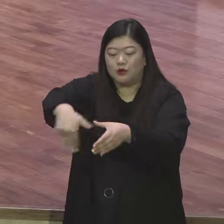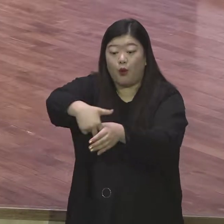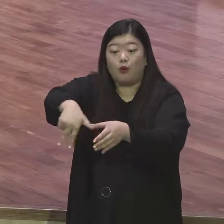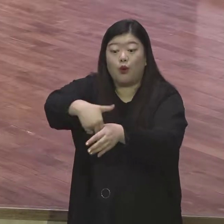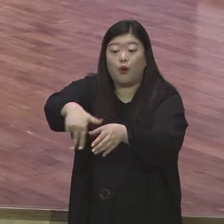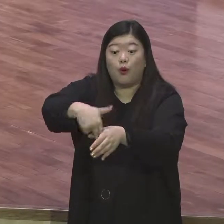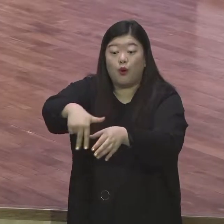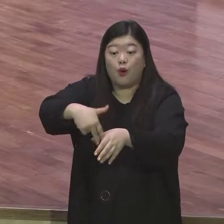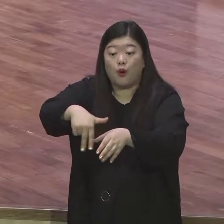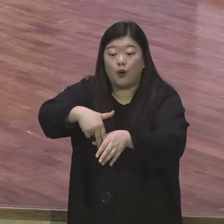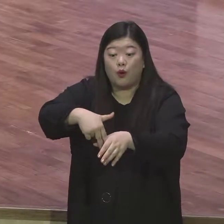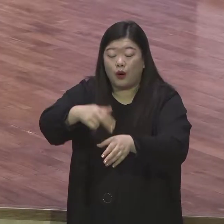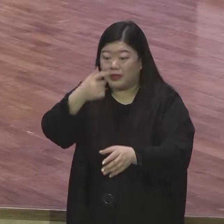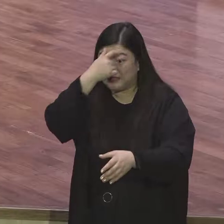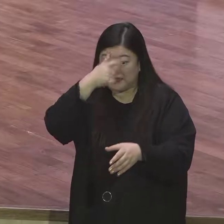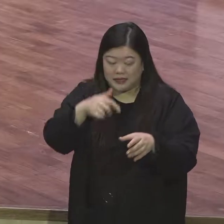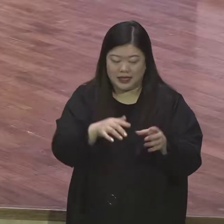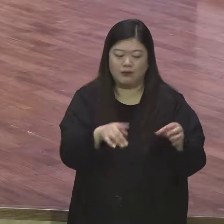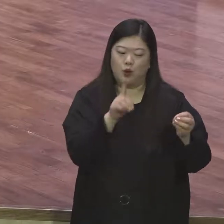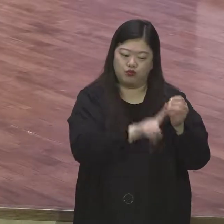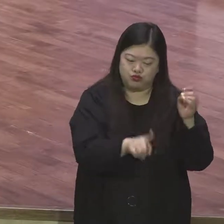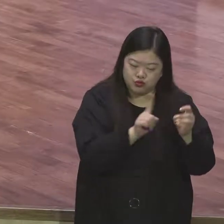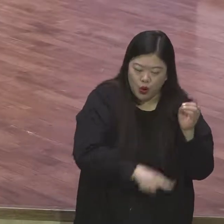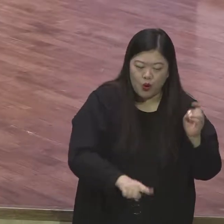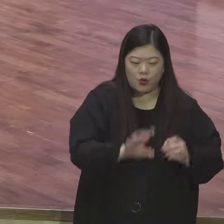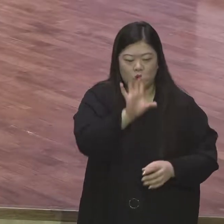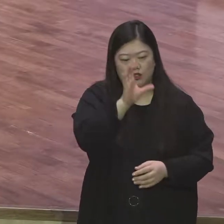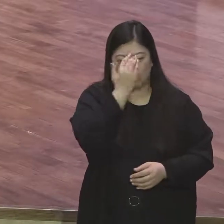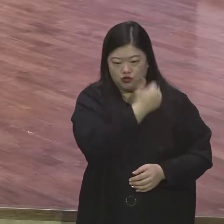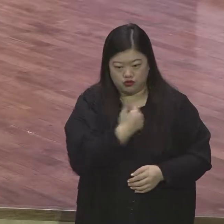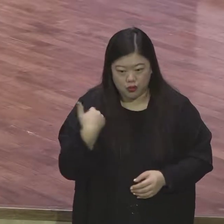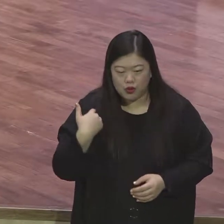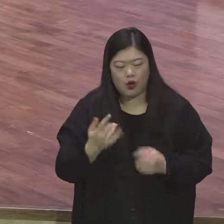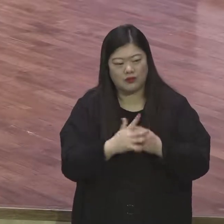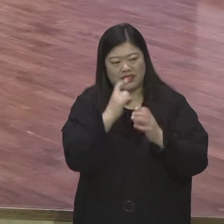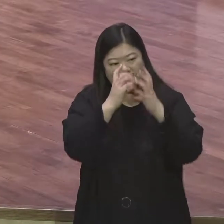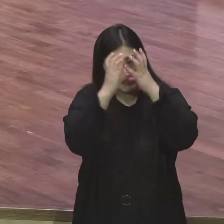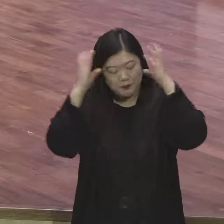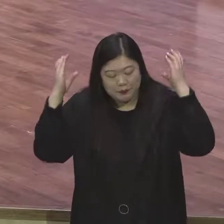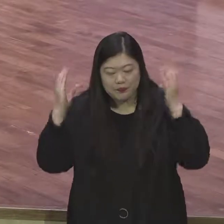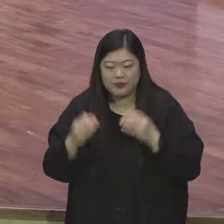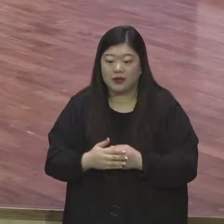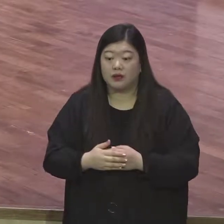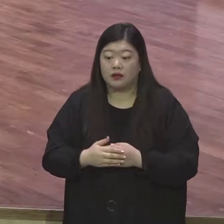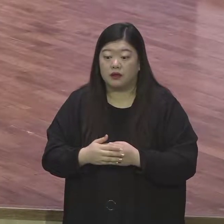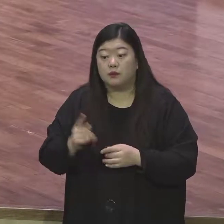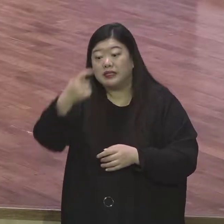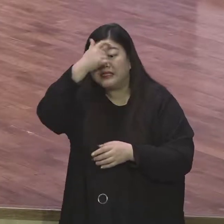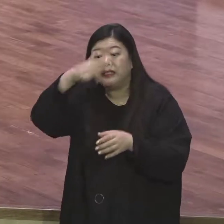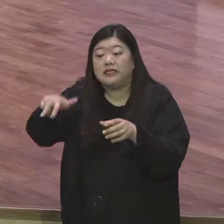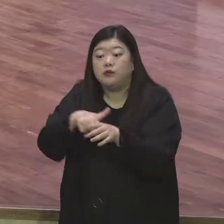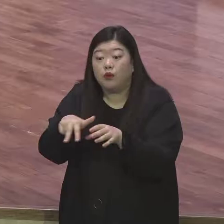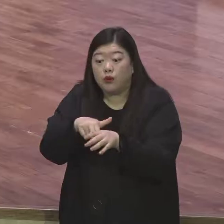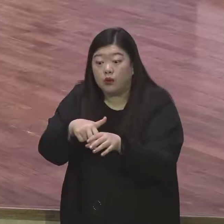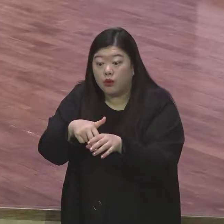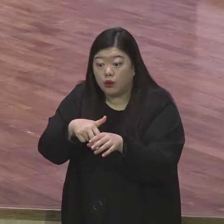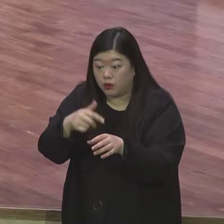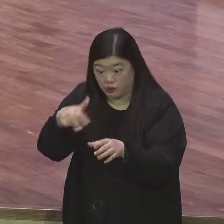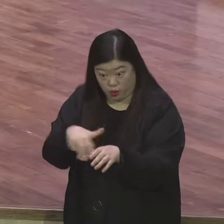있다고요. 그거 아셔야 돼요. 그래서 디모데와 이 에바브로 디도가 보여준 이 복음을